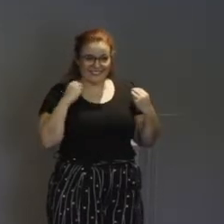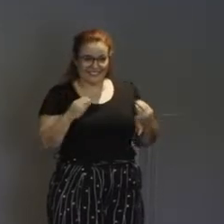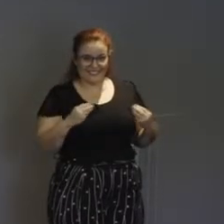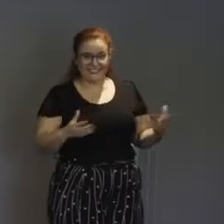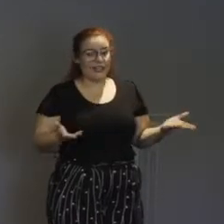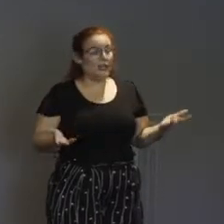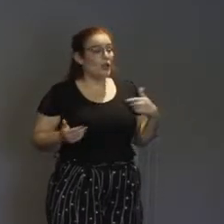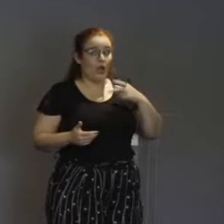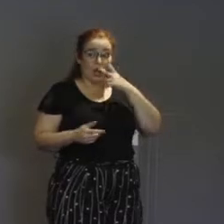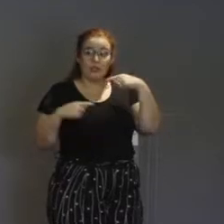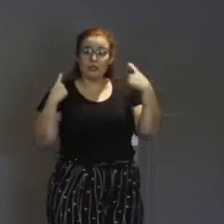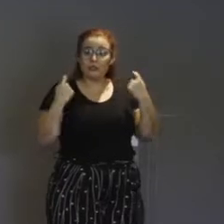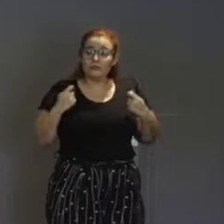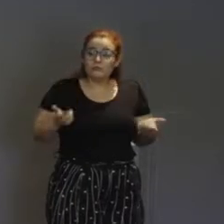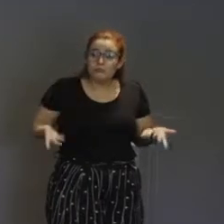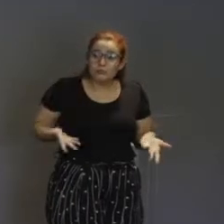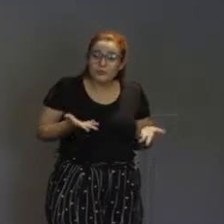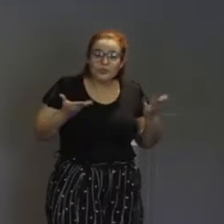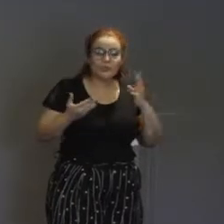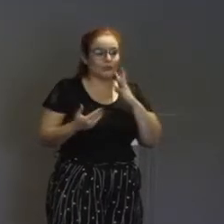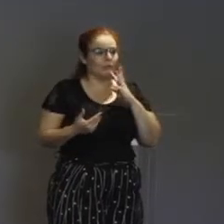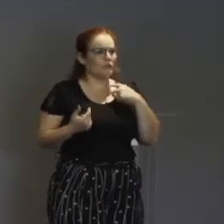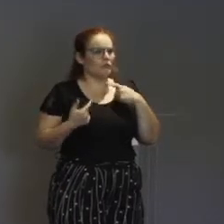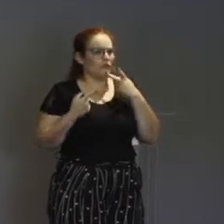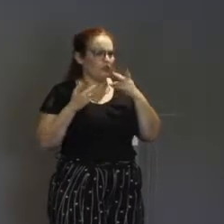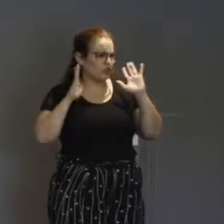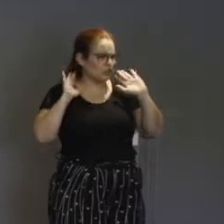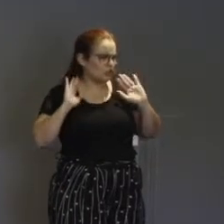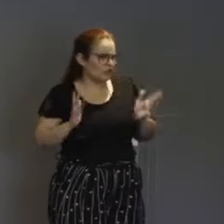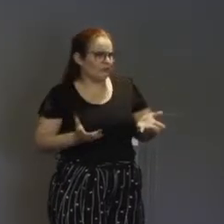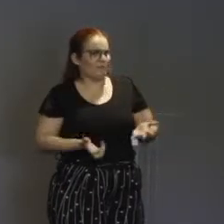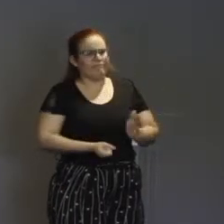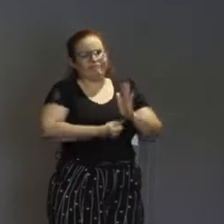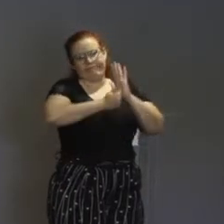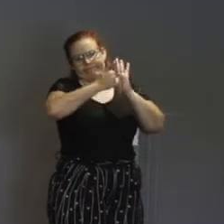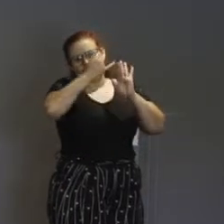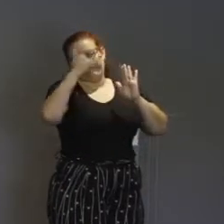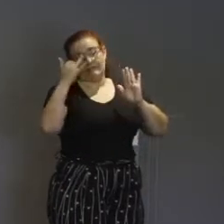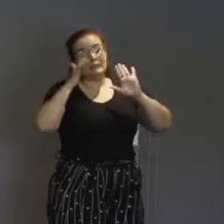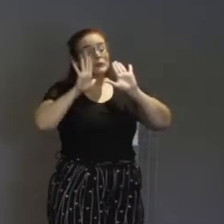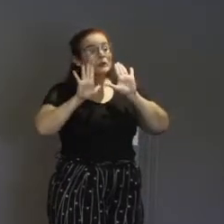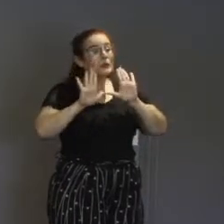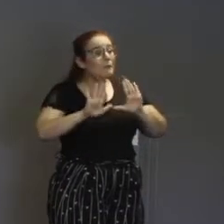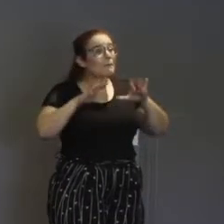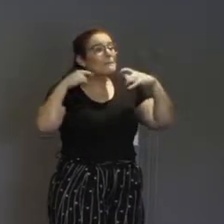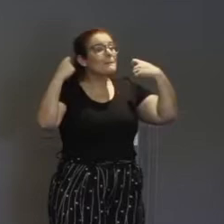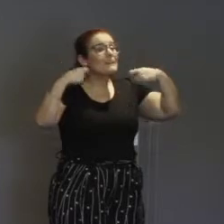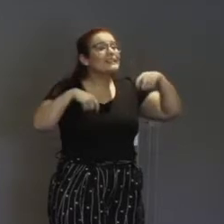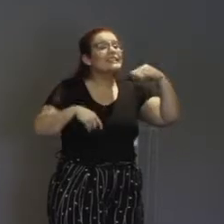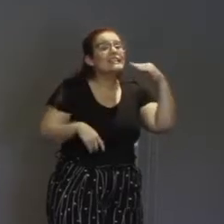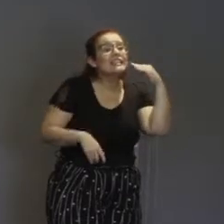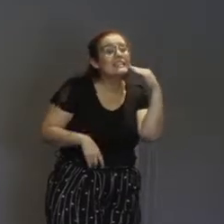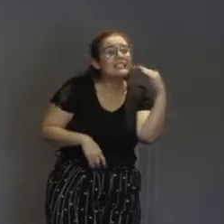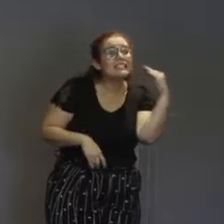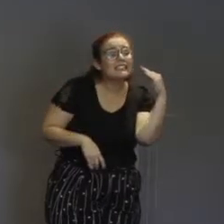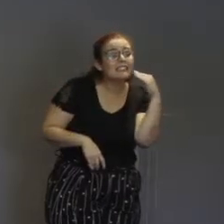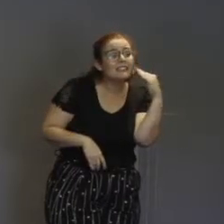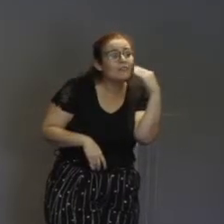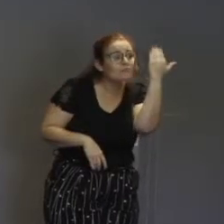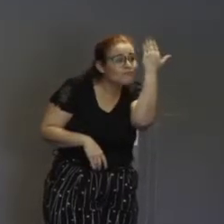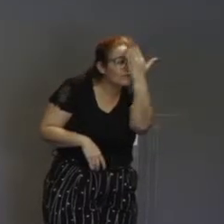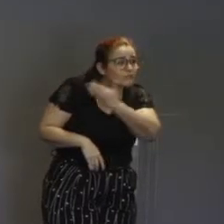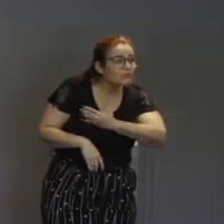tem aquela coisa de valorizar os conhecimentos, já falei várias vezes aqui, mas a gente tem que sempre testar esses conhecimentos com